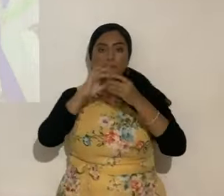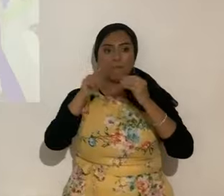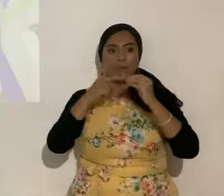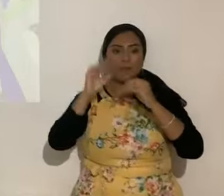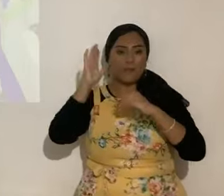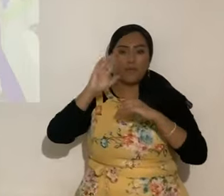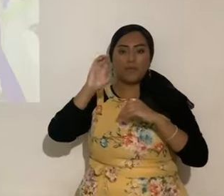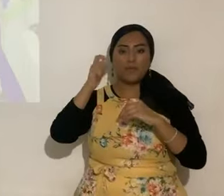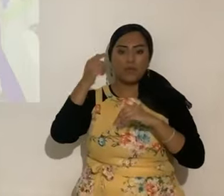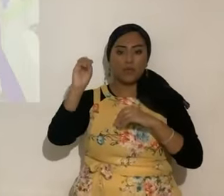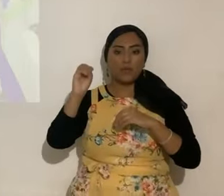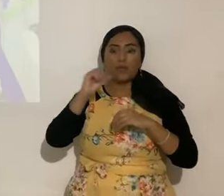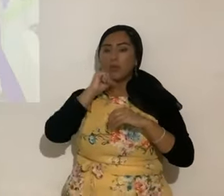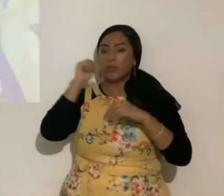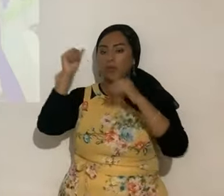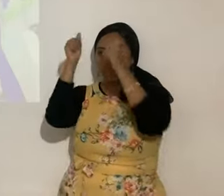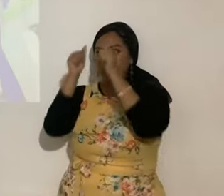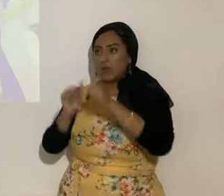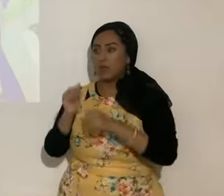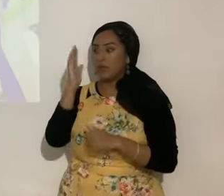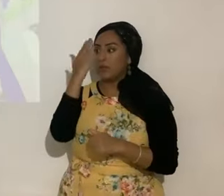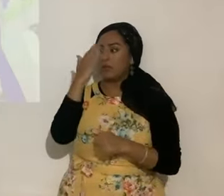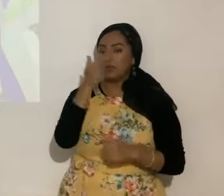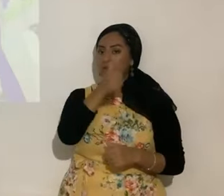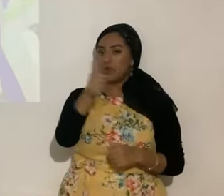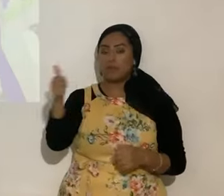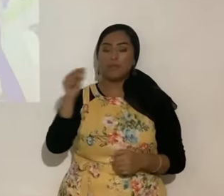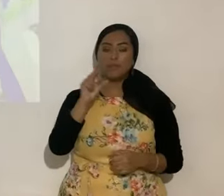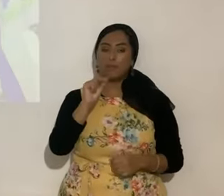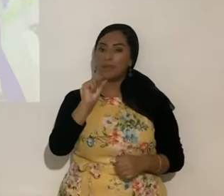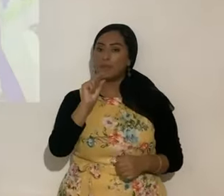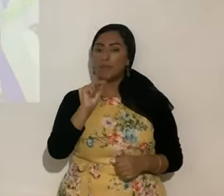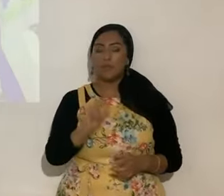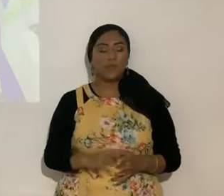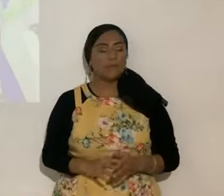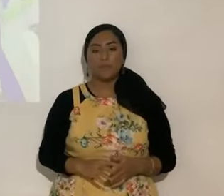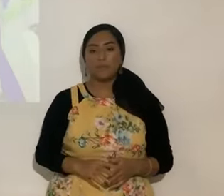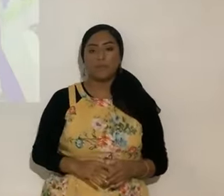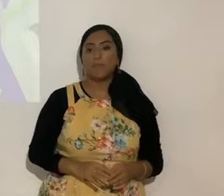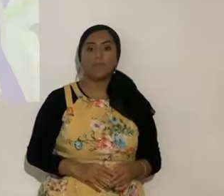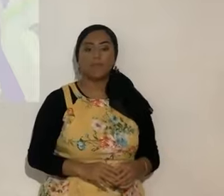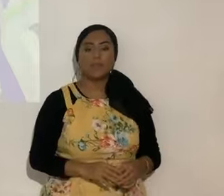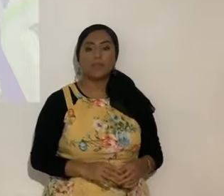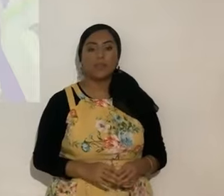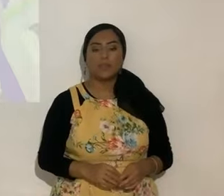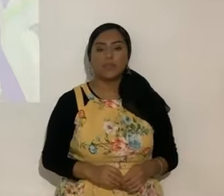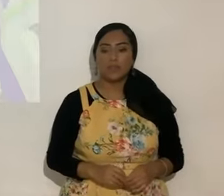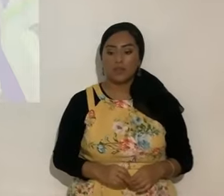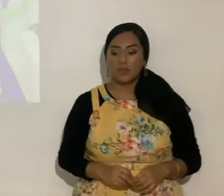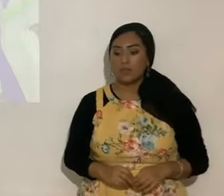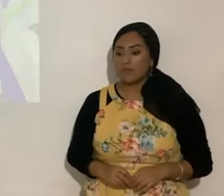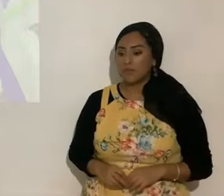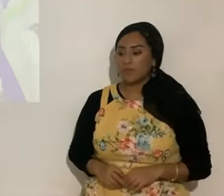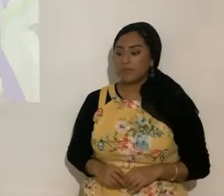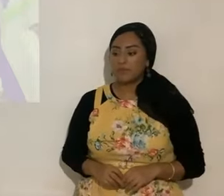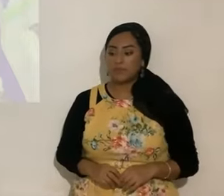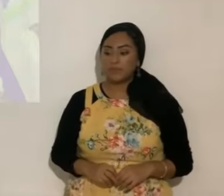poco, a no idolatrarse, no te idolatres, eso sí, no, no sé, no hay que idolatrarnos nosotros, no,